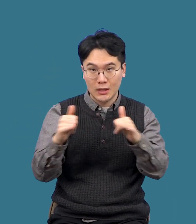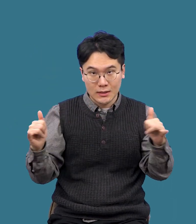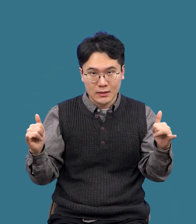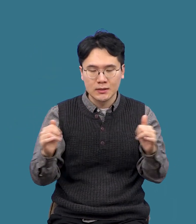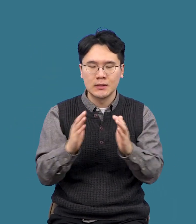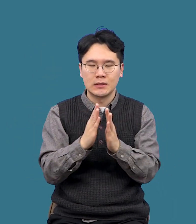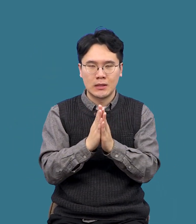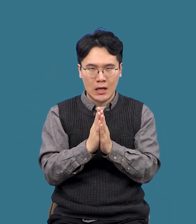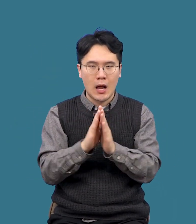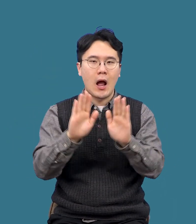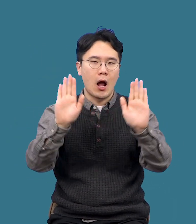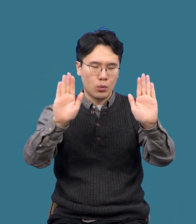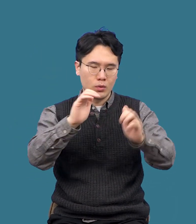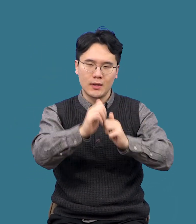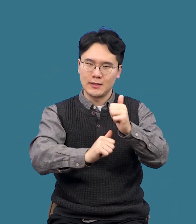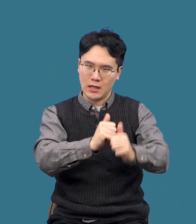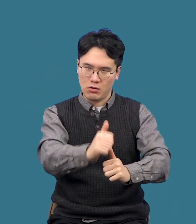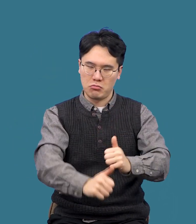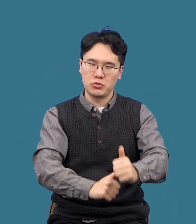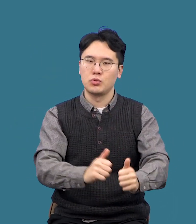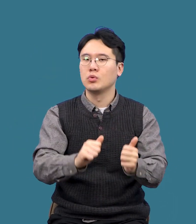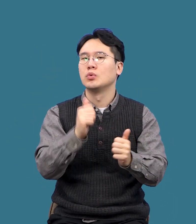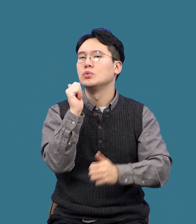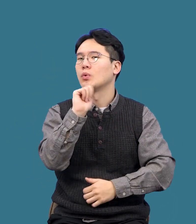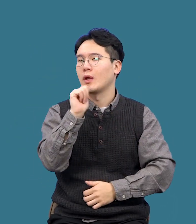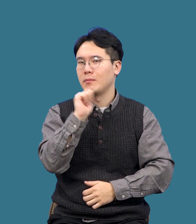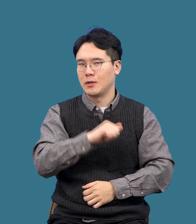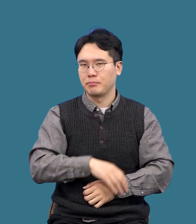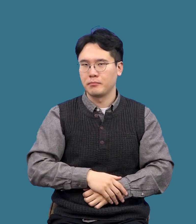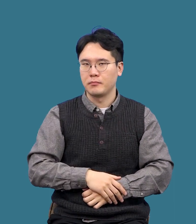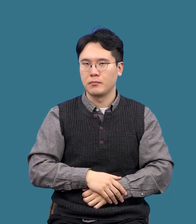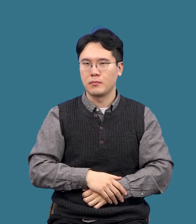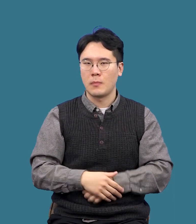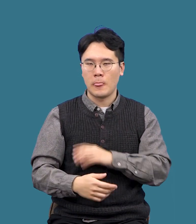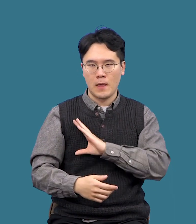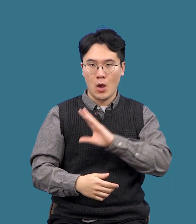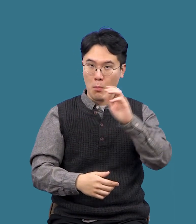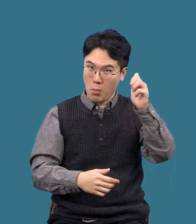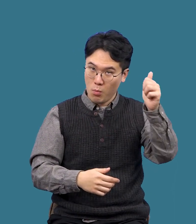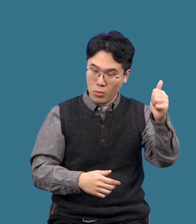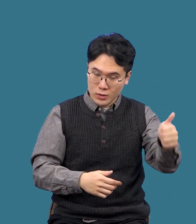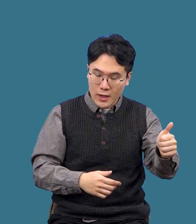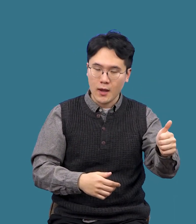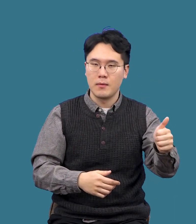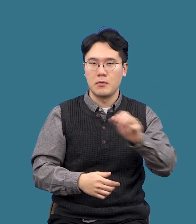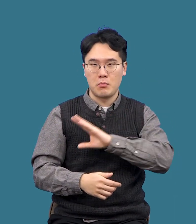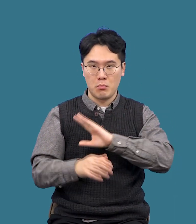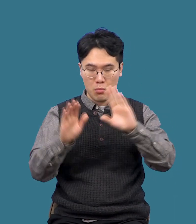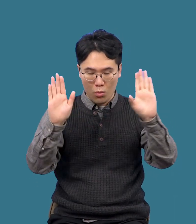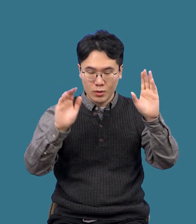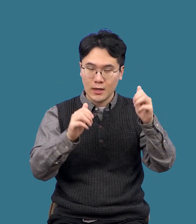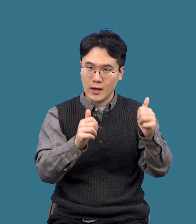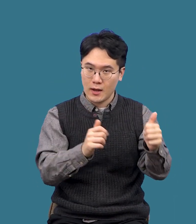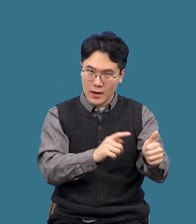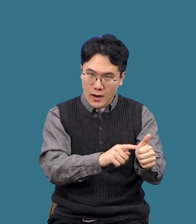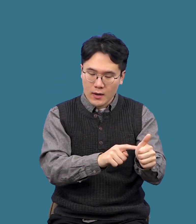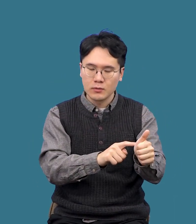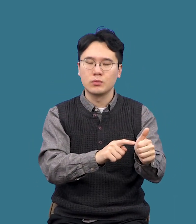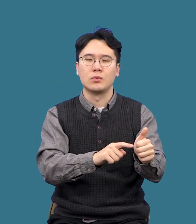아론의 자녀들을 소개합니다. 모세와 아론이 대표적인 지도자라. 그런데 특별히